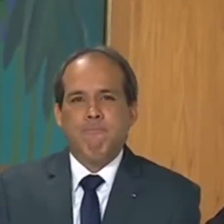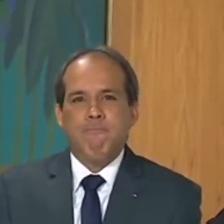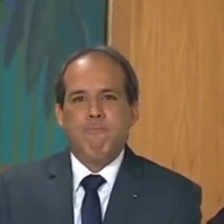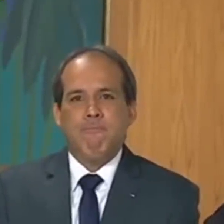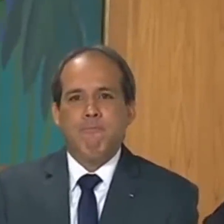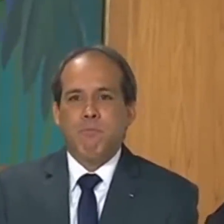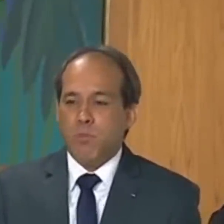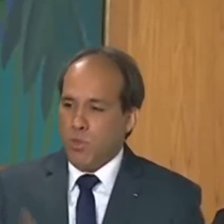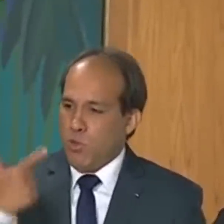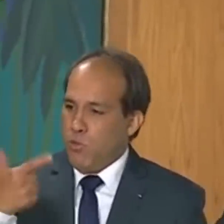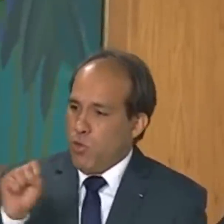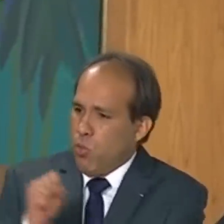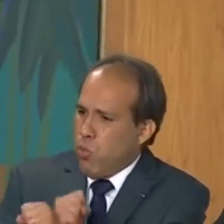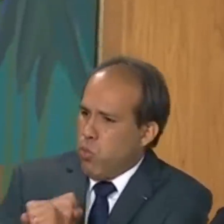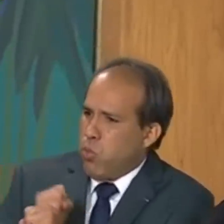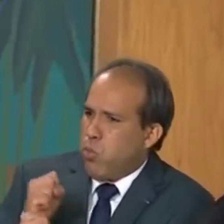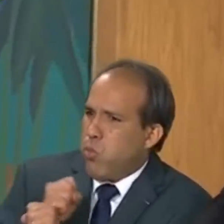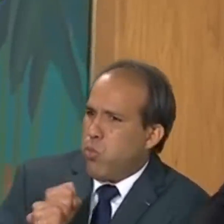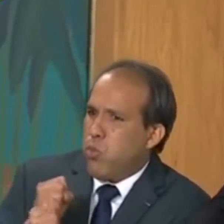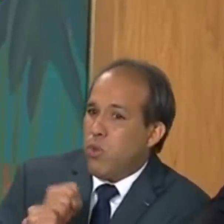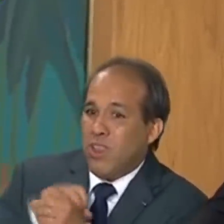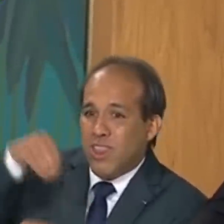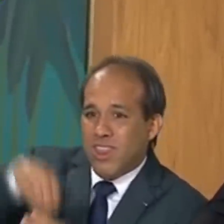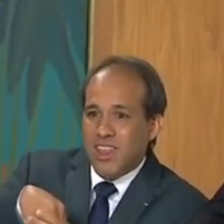Fiquei 28 anos dentro da Câmara,